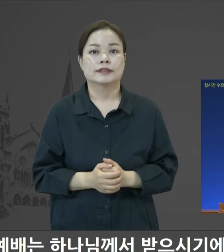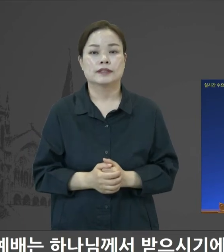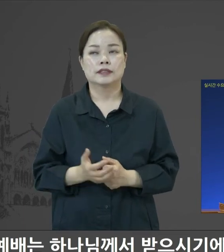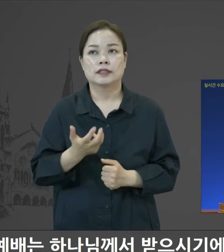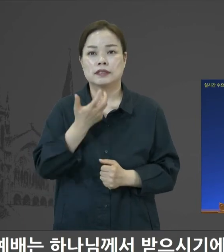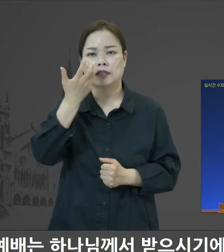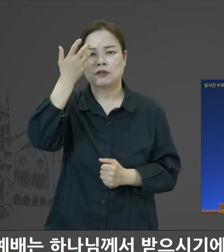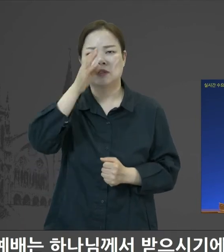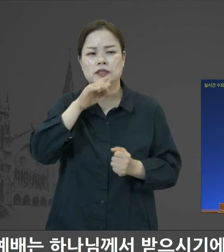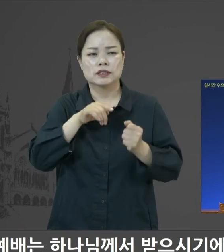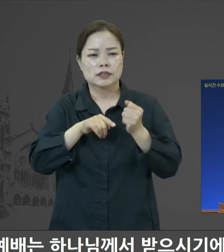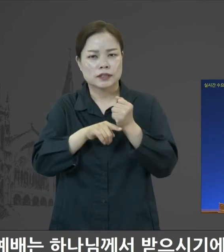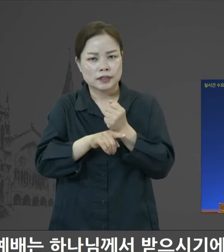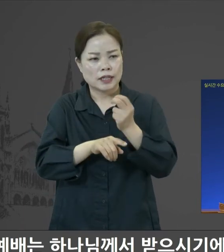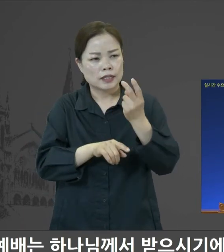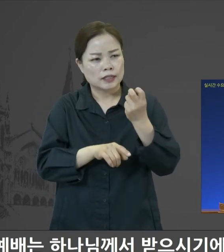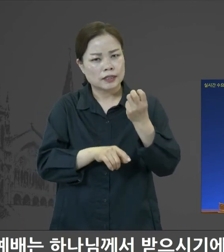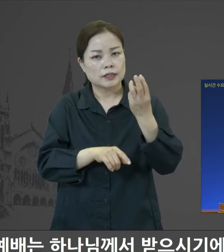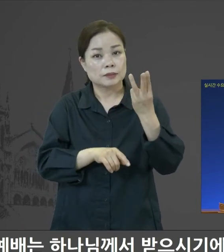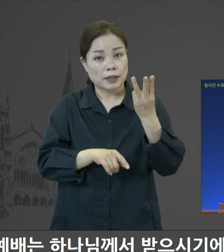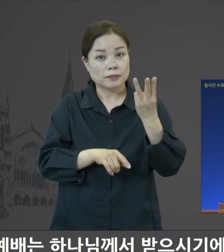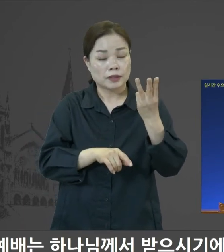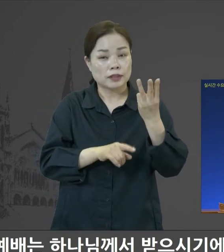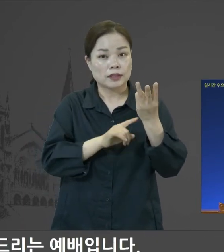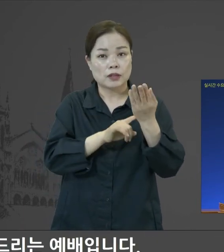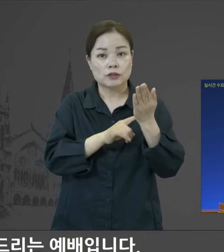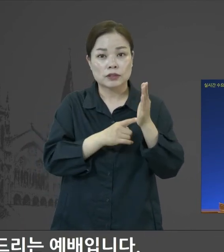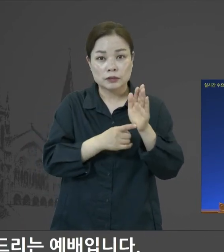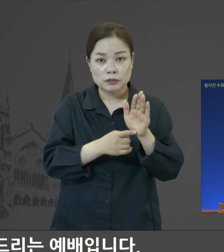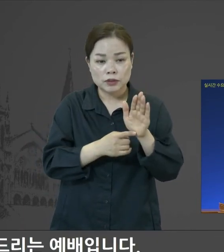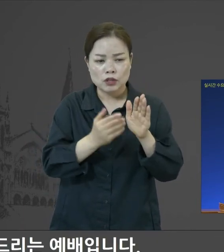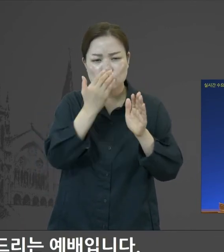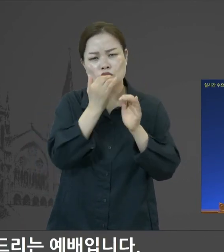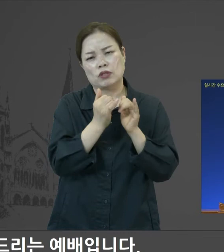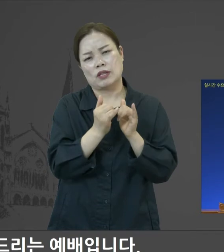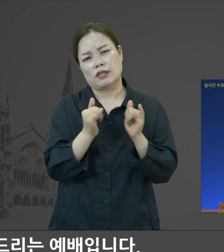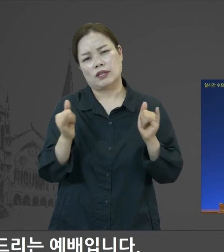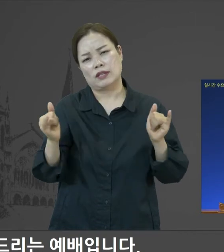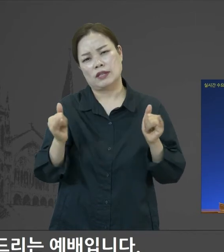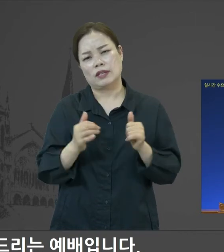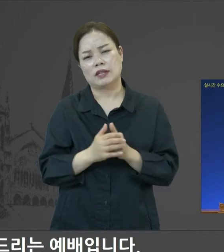영과 진리에 대해서는 24절에서 조금 더 상세하게 살펴보겠지만, 유대인들은